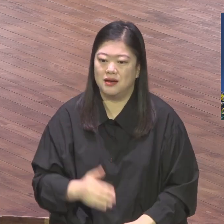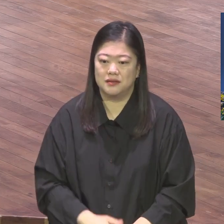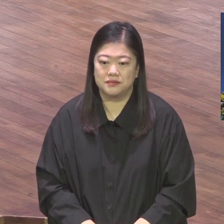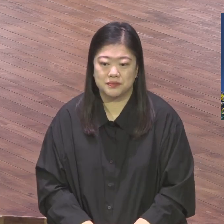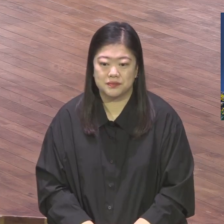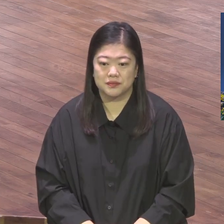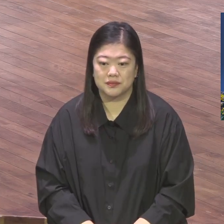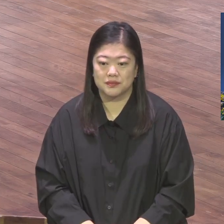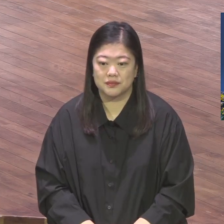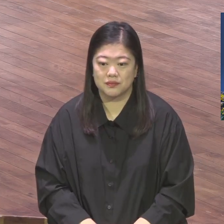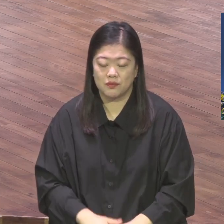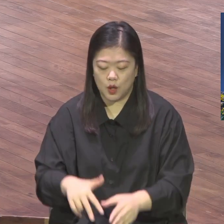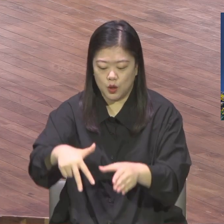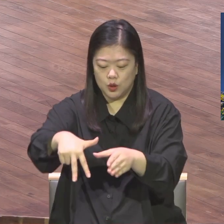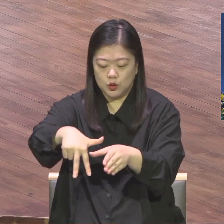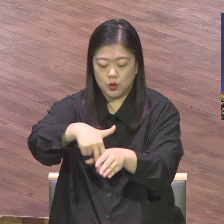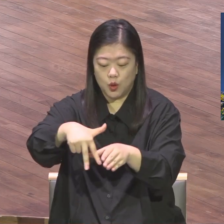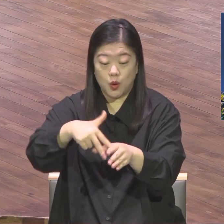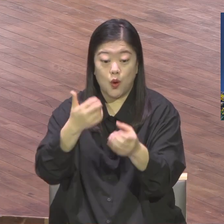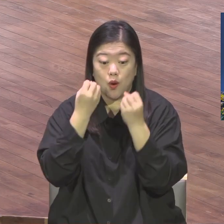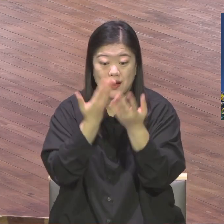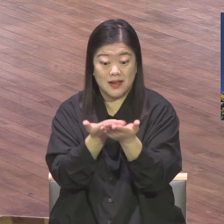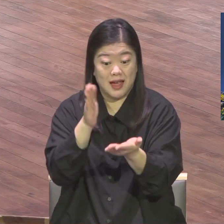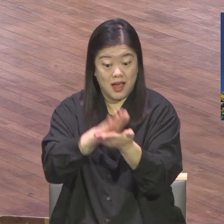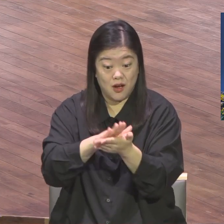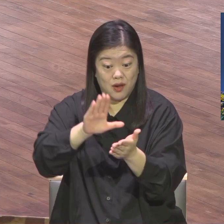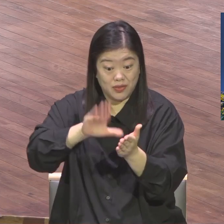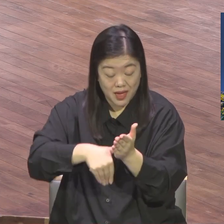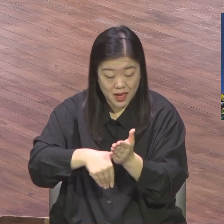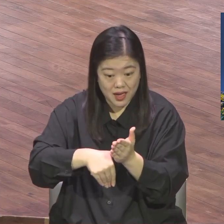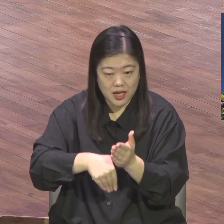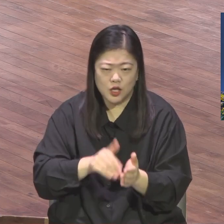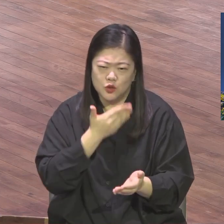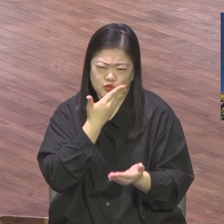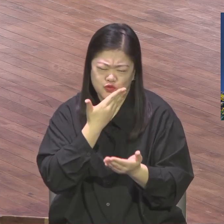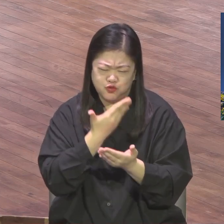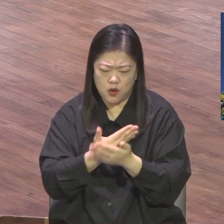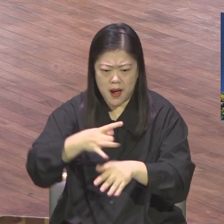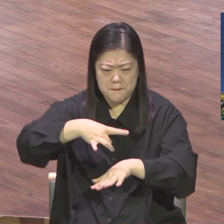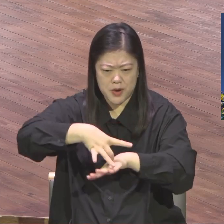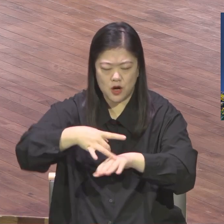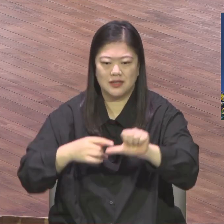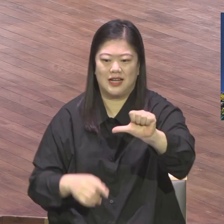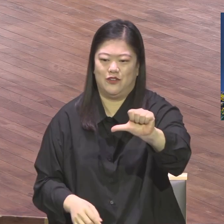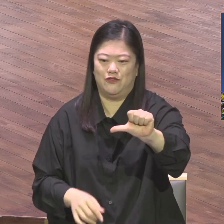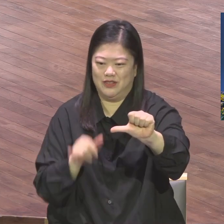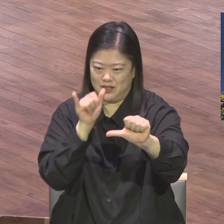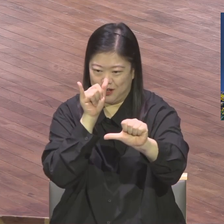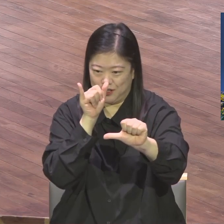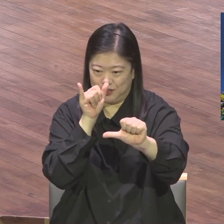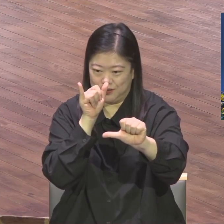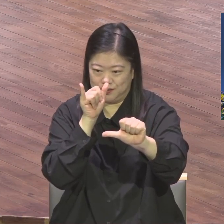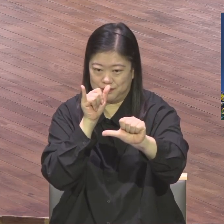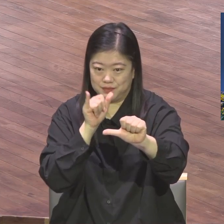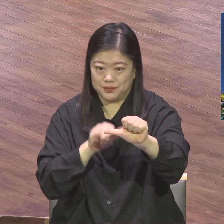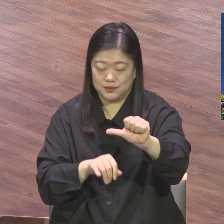종교 개혁의 기치가 다섯 가지 오직 있죠. 5 이 솔라. 이거